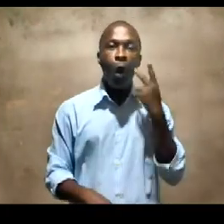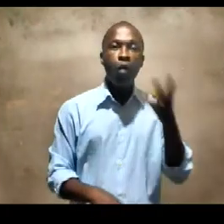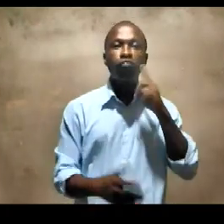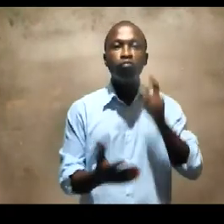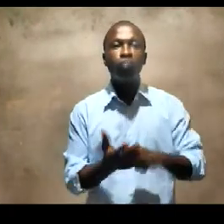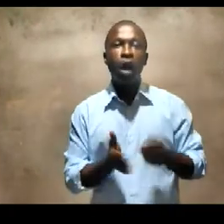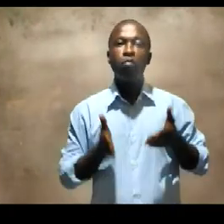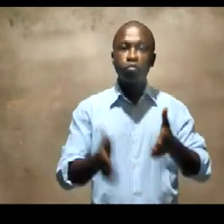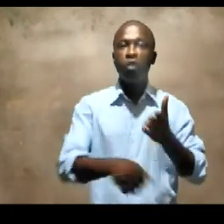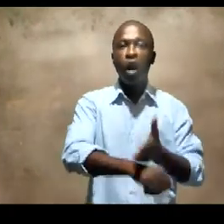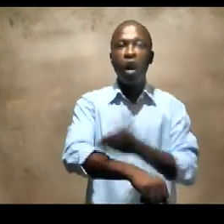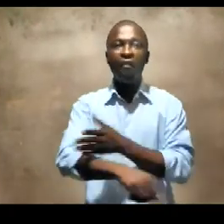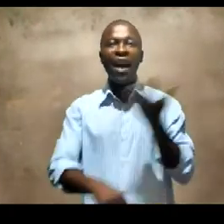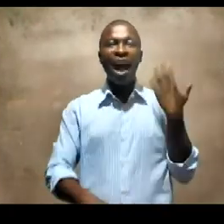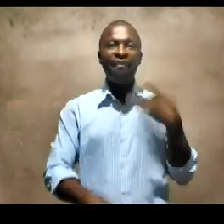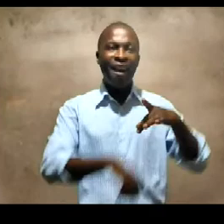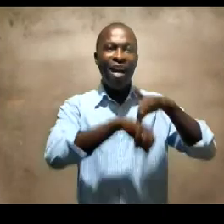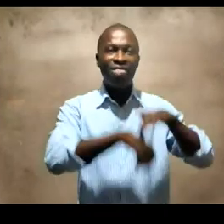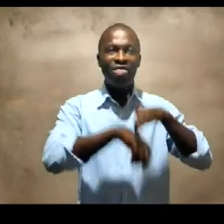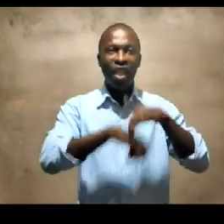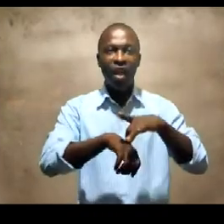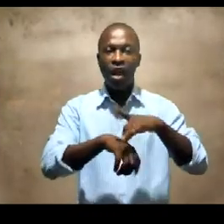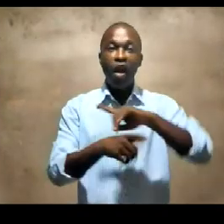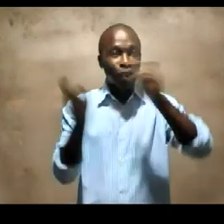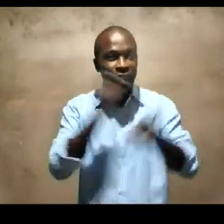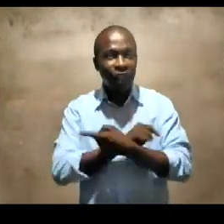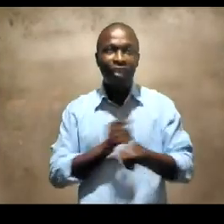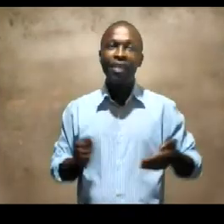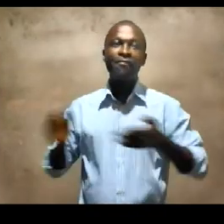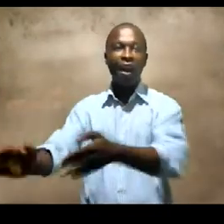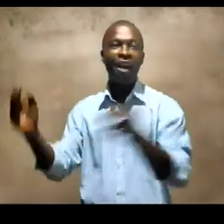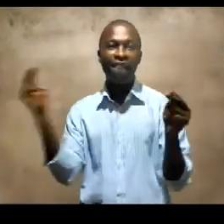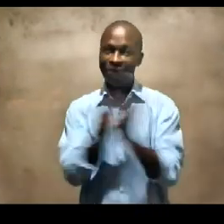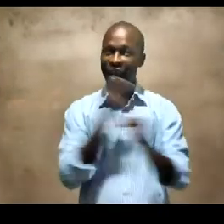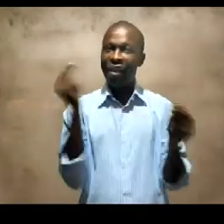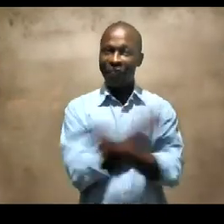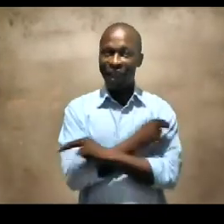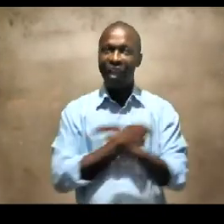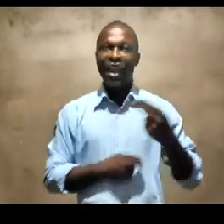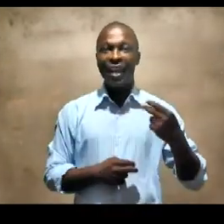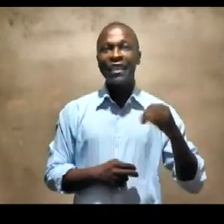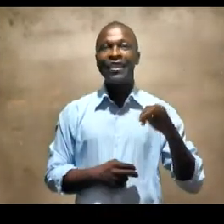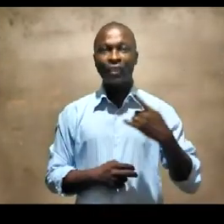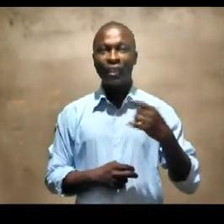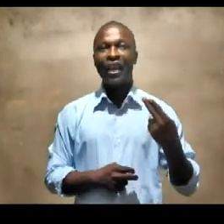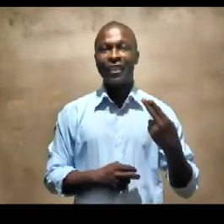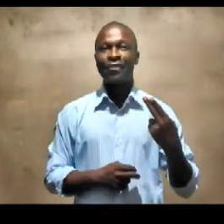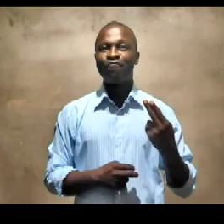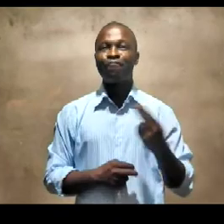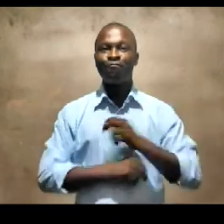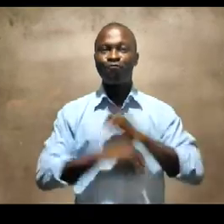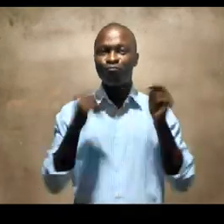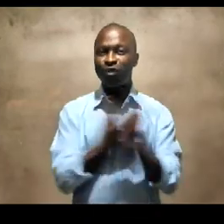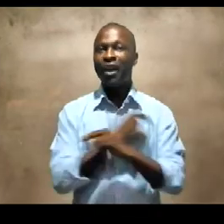sur la terre. Maintenant nous sommes déjà au goudron. On sait que quand la route passe, qu'est-ce qui passe